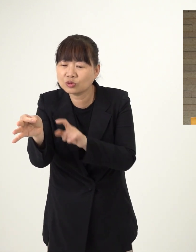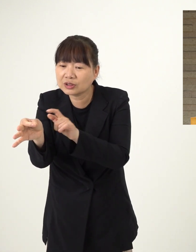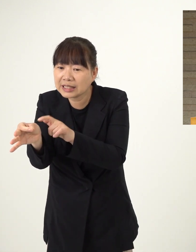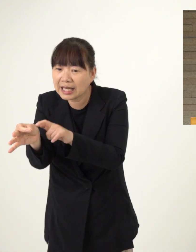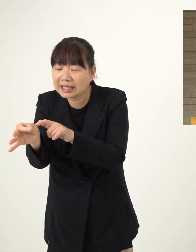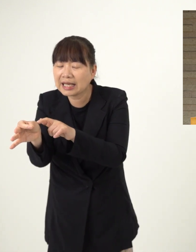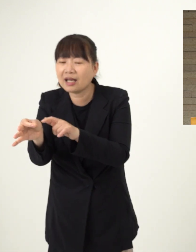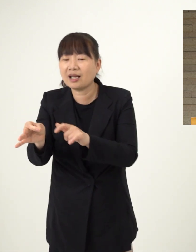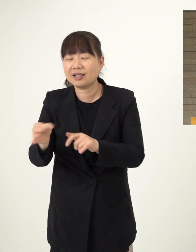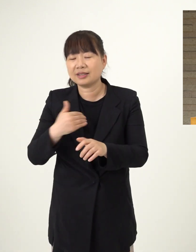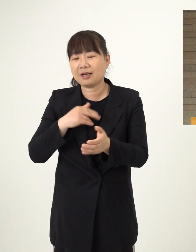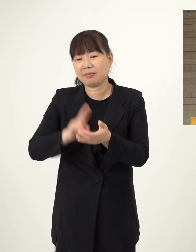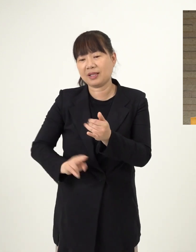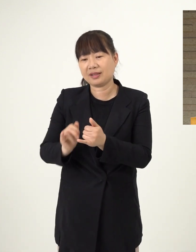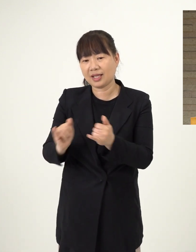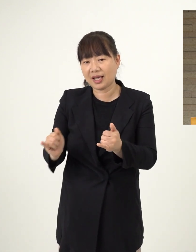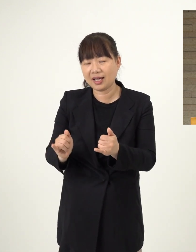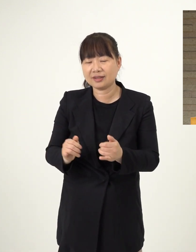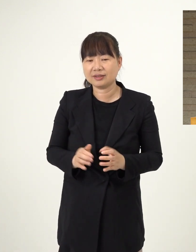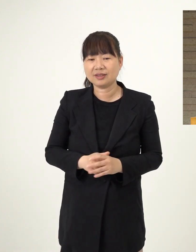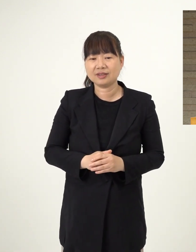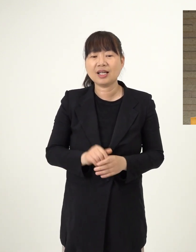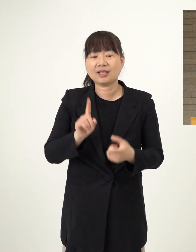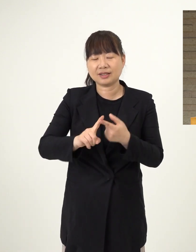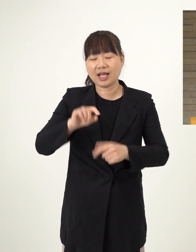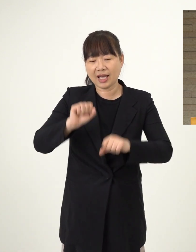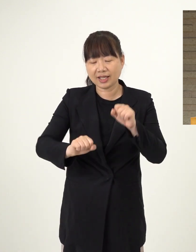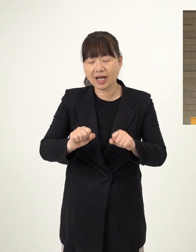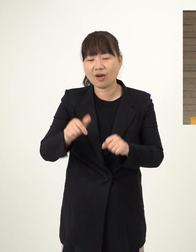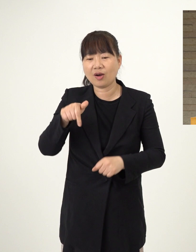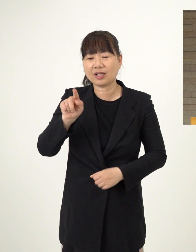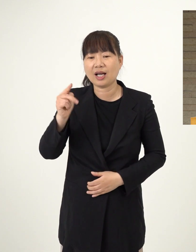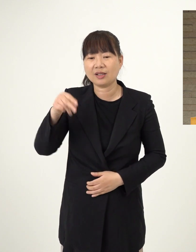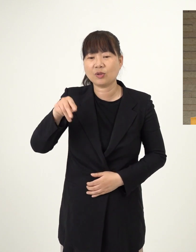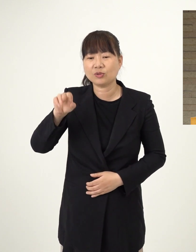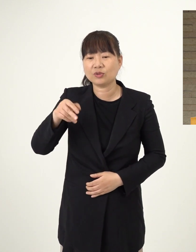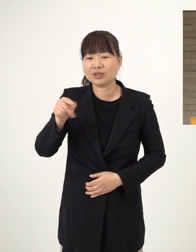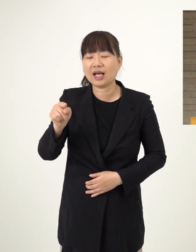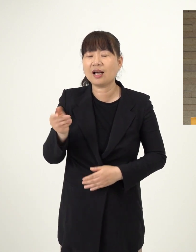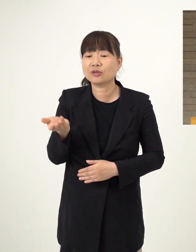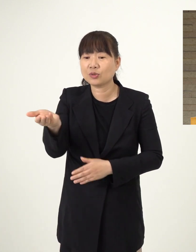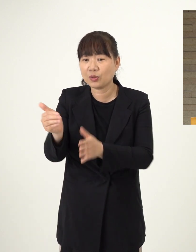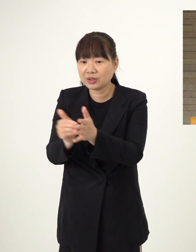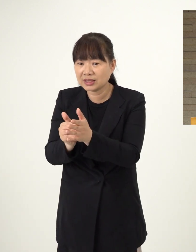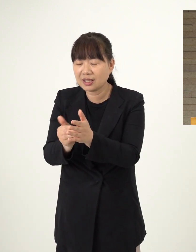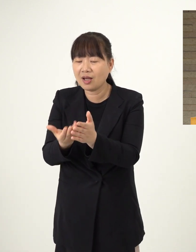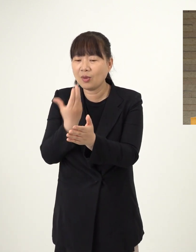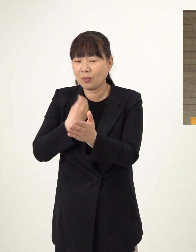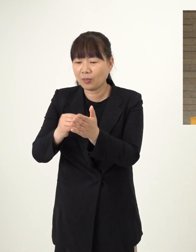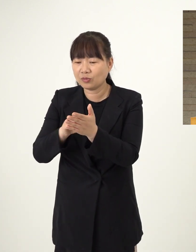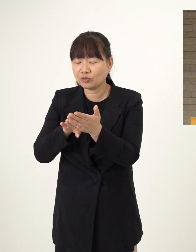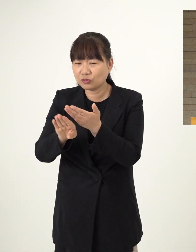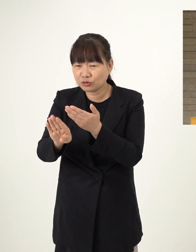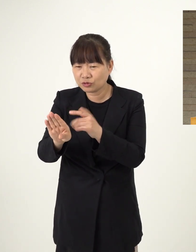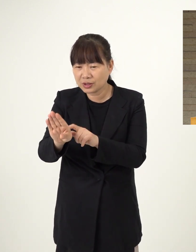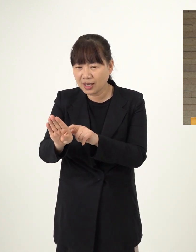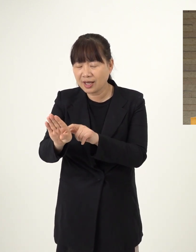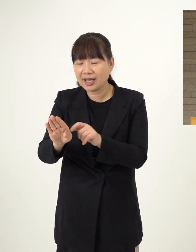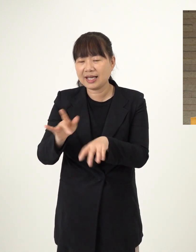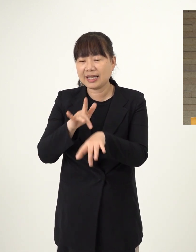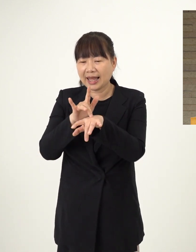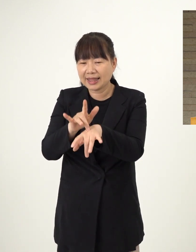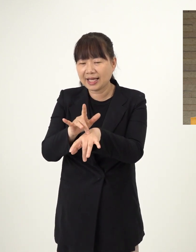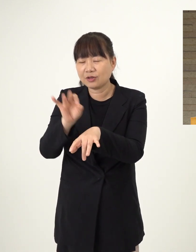가롯 시몬의 아들 유다에게 주시니 조각을 받은 후 곧 사탄이 그 속에